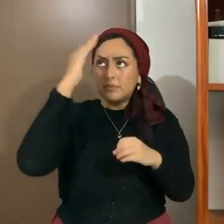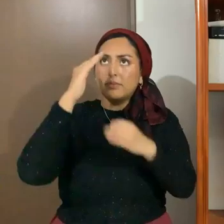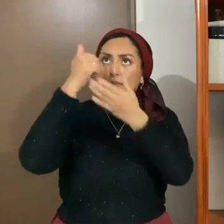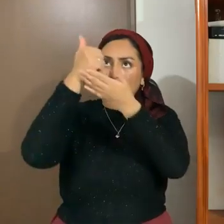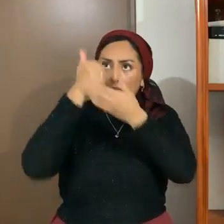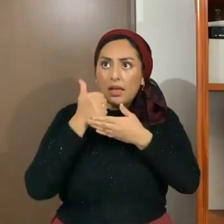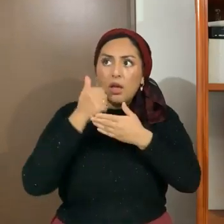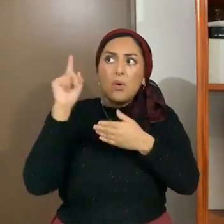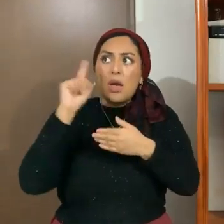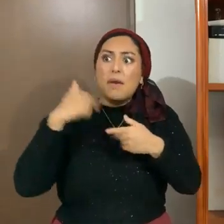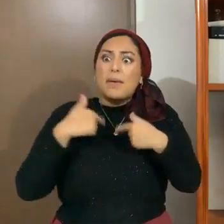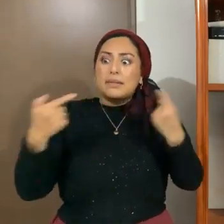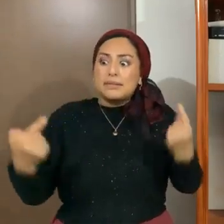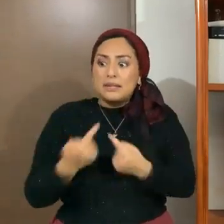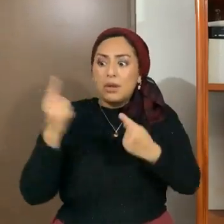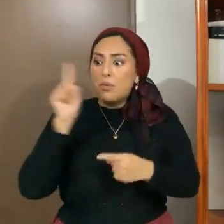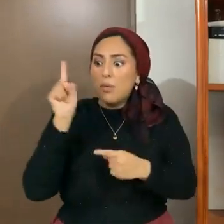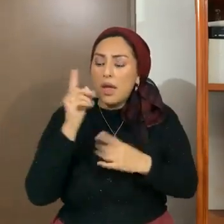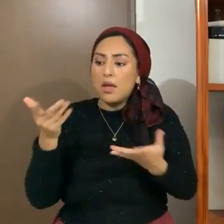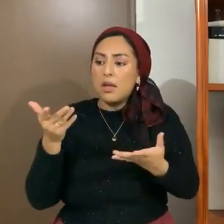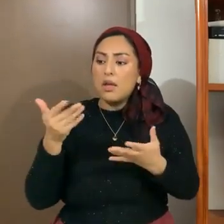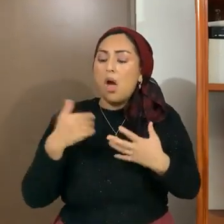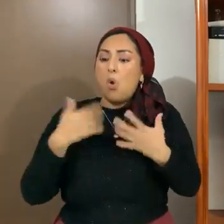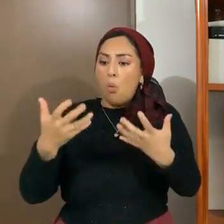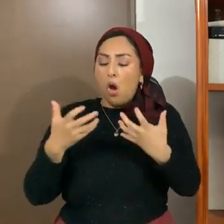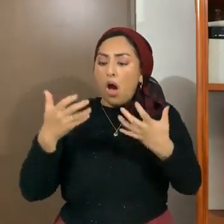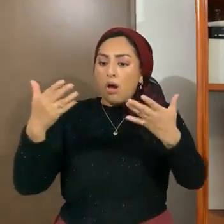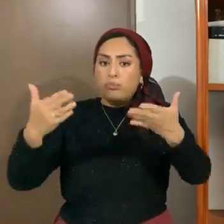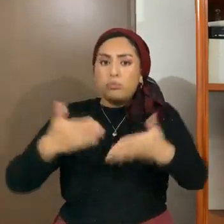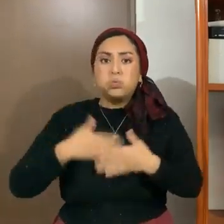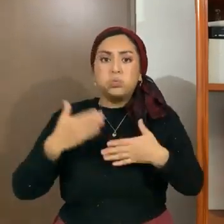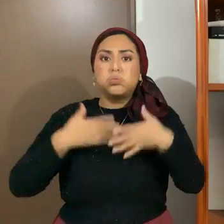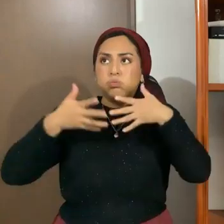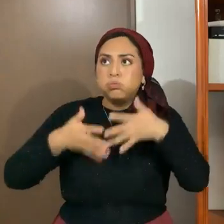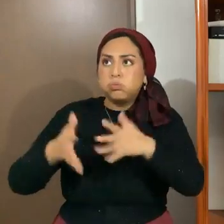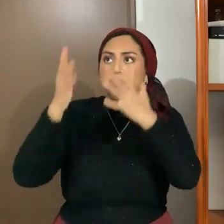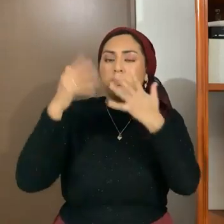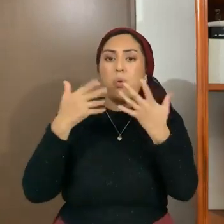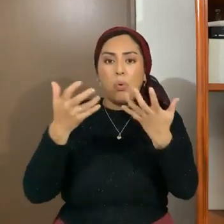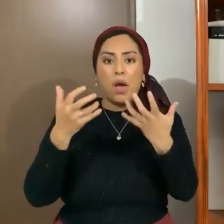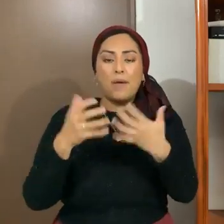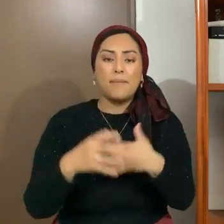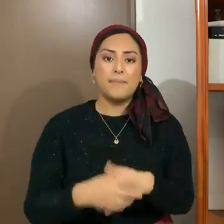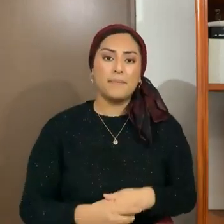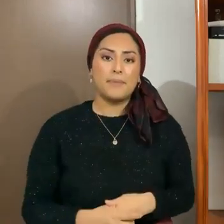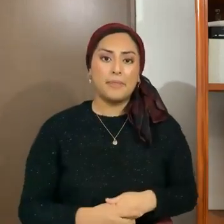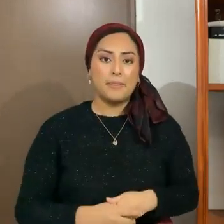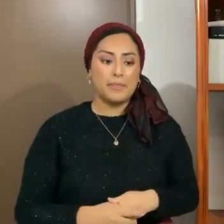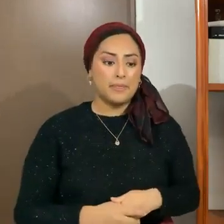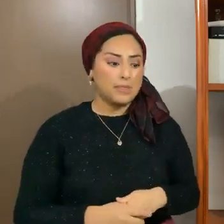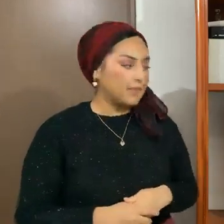te revele dónde está el pecado que está impidiendo el gozo, para que te goces. No hay